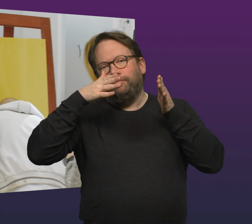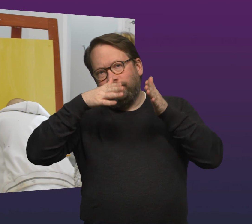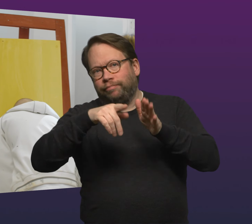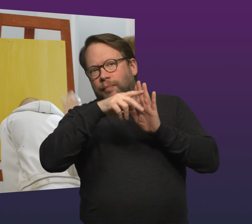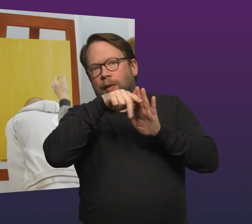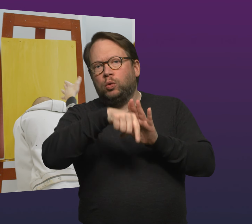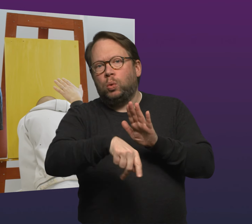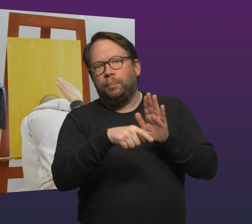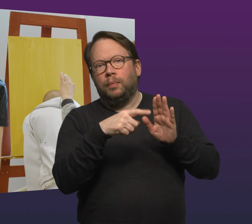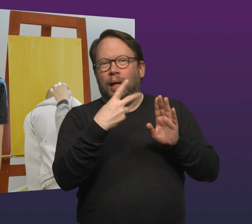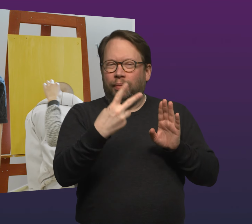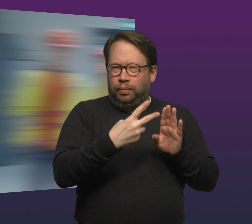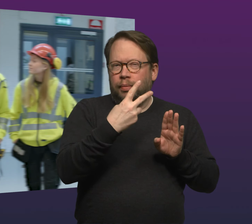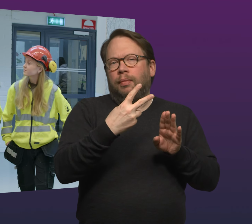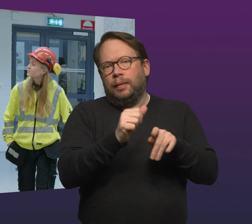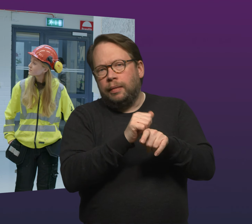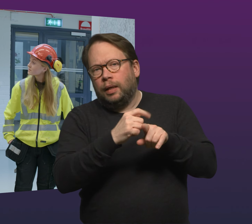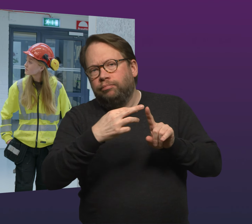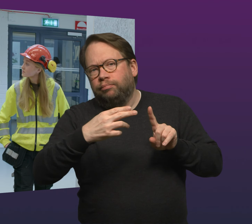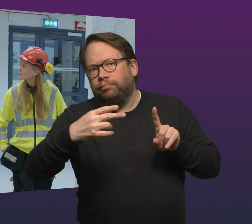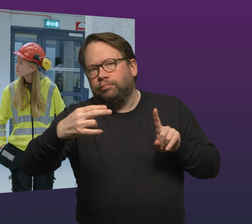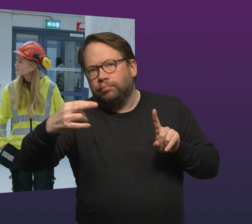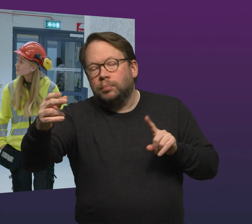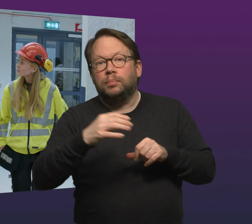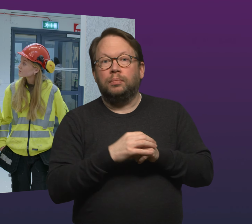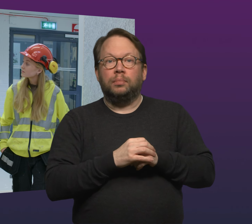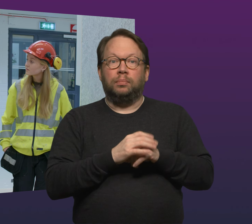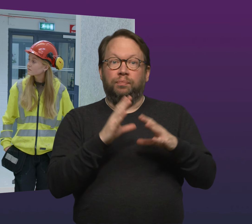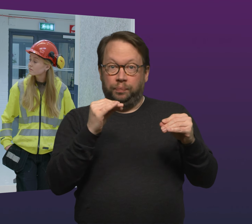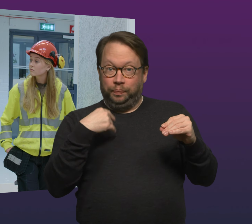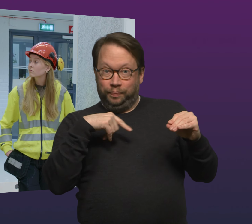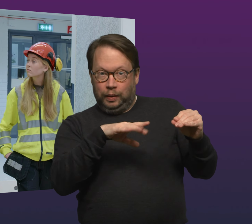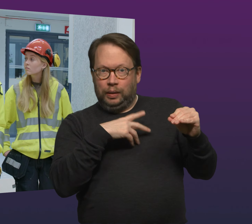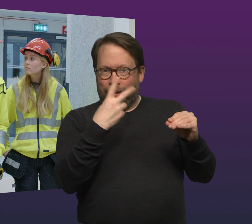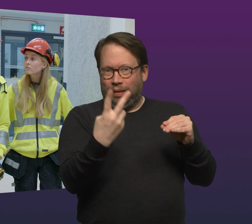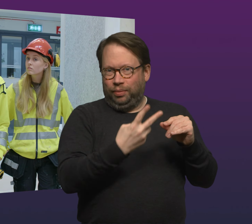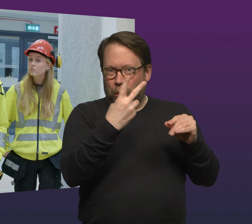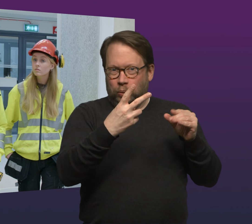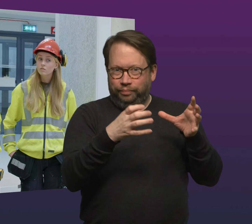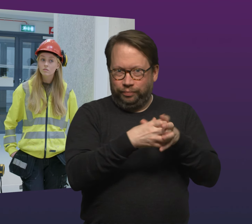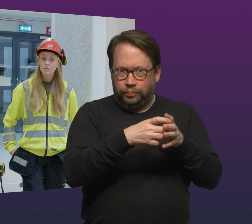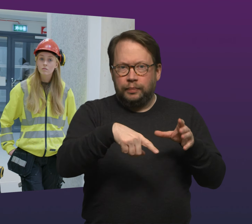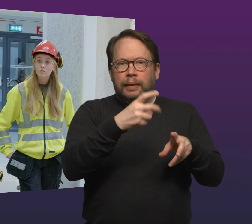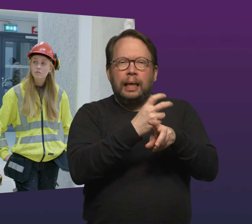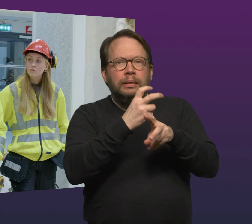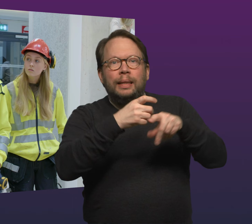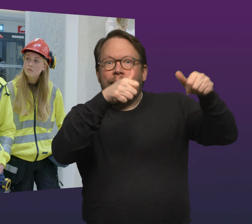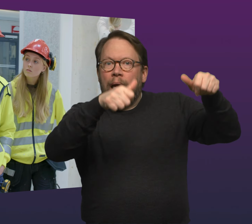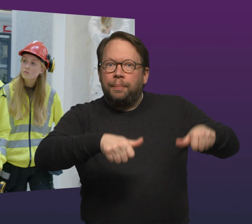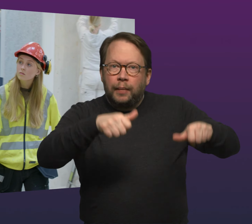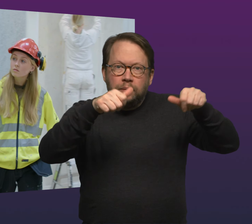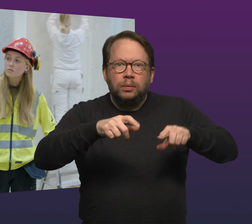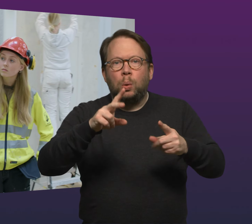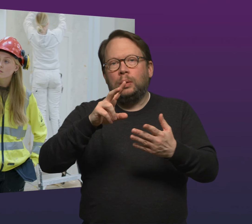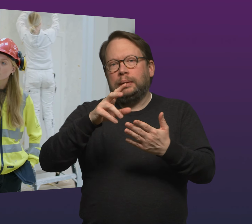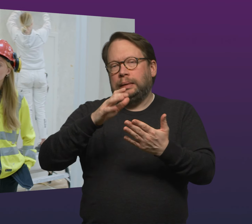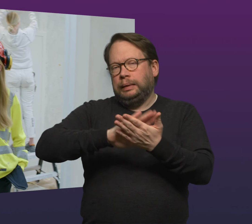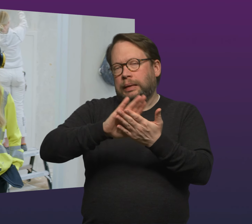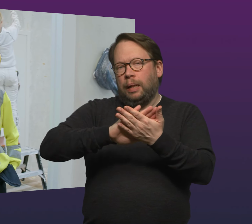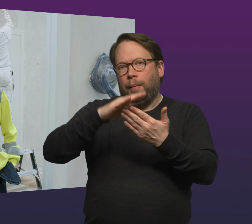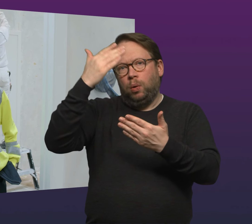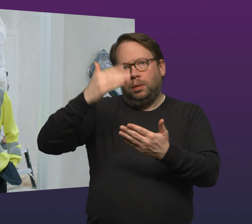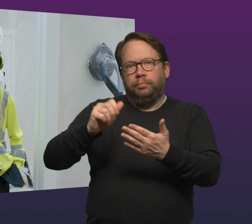det i trean och tvåan extra mycket. Här inne har vi årskurs två-eleverna som sätter på att tapetsera och